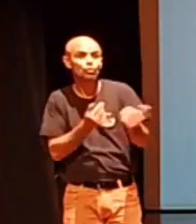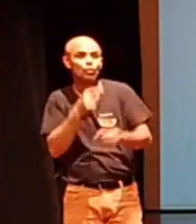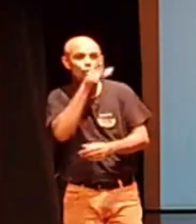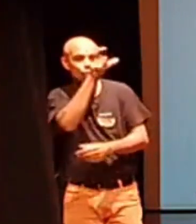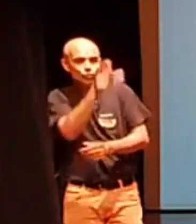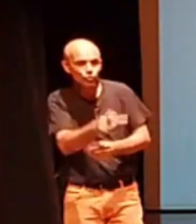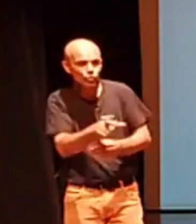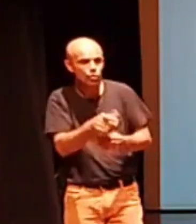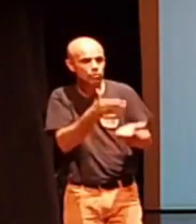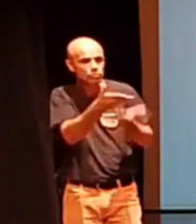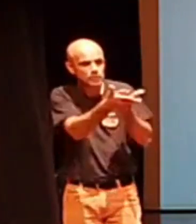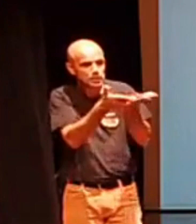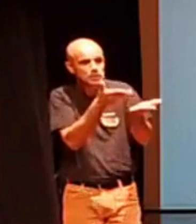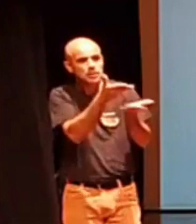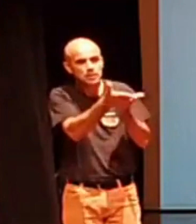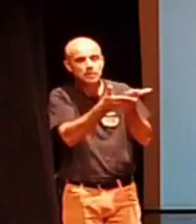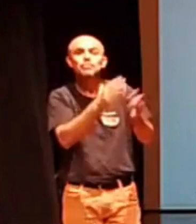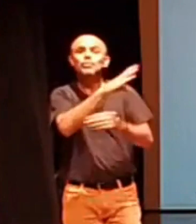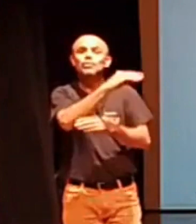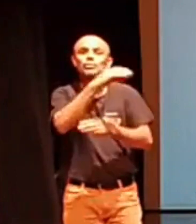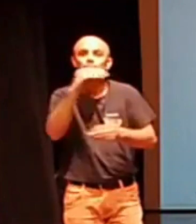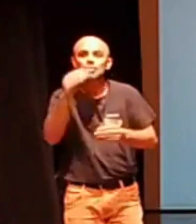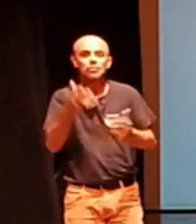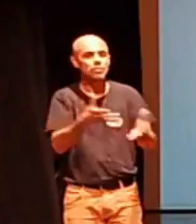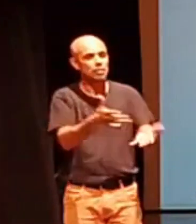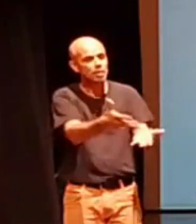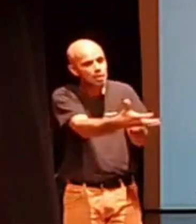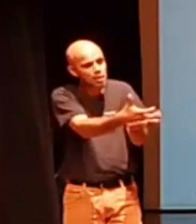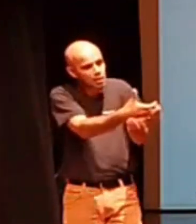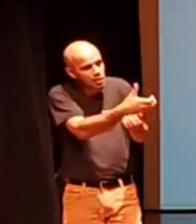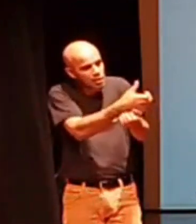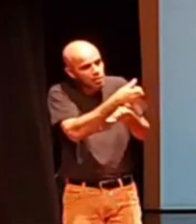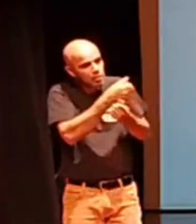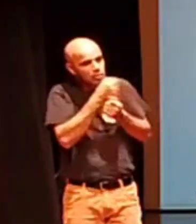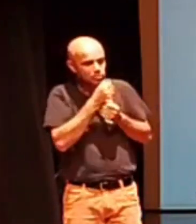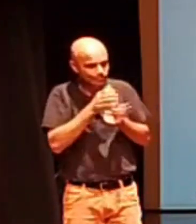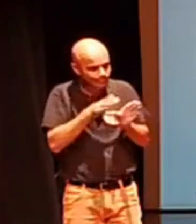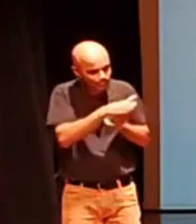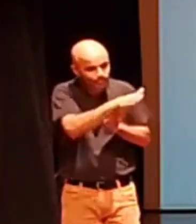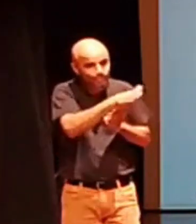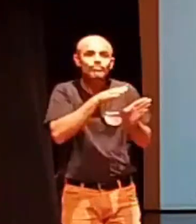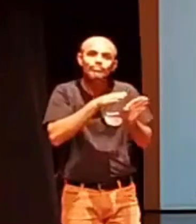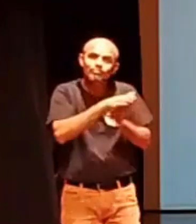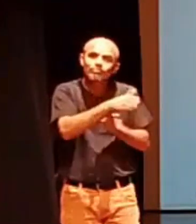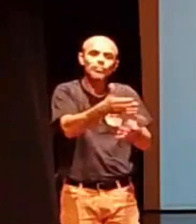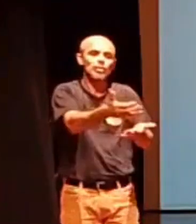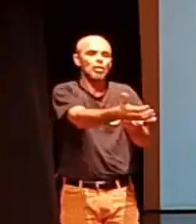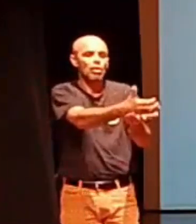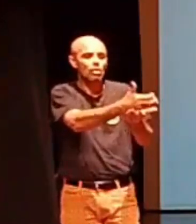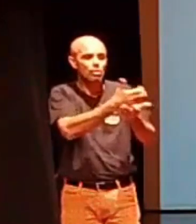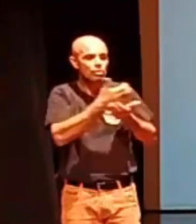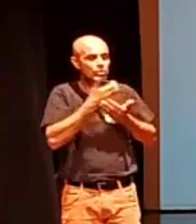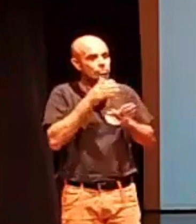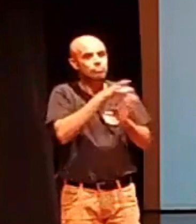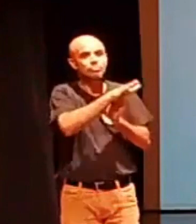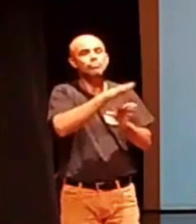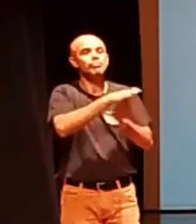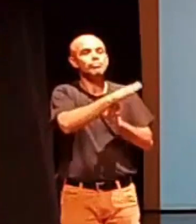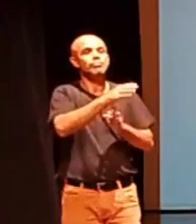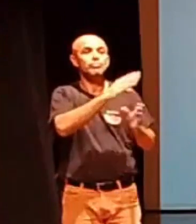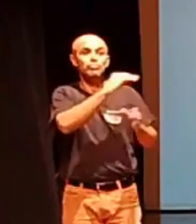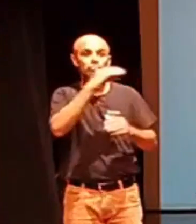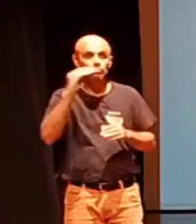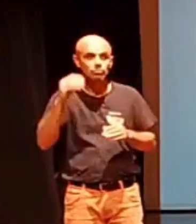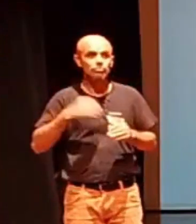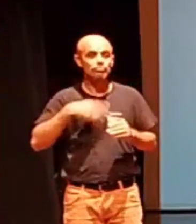muita paciência, tem que ter muito acolhimento, porque você só vai melhorar um tratamento se você acolher aquele adolescente.